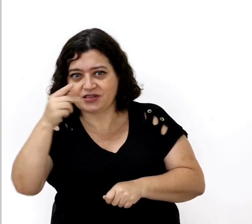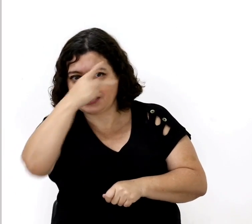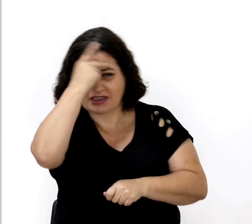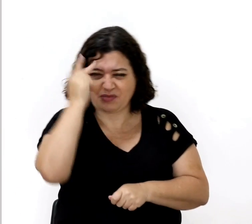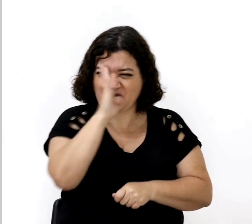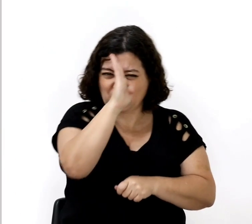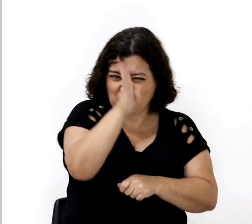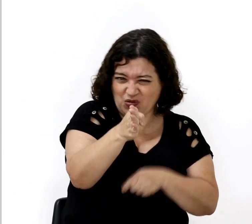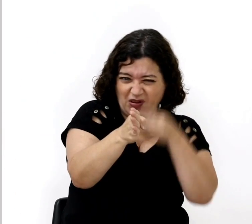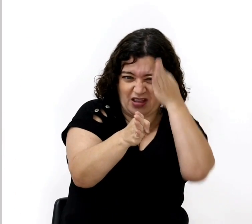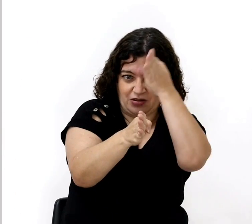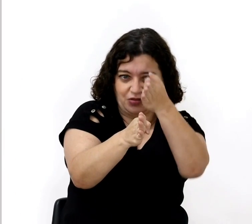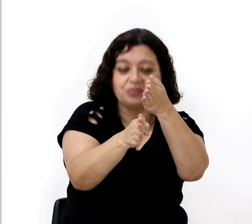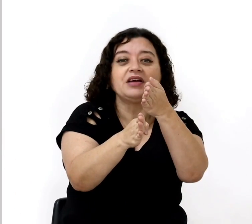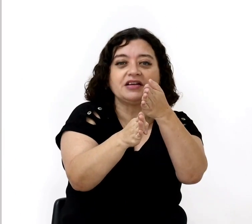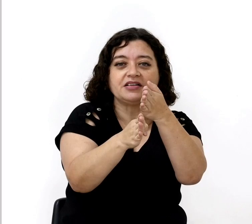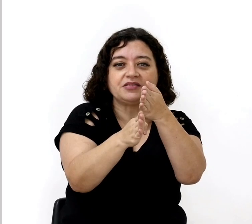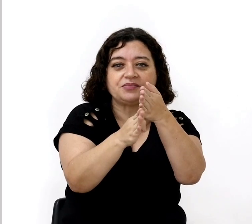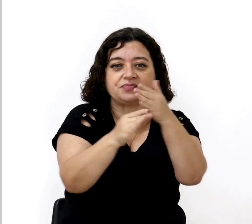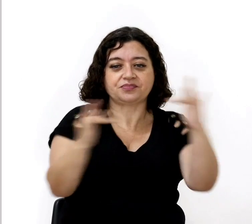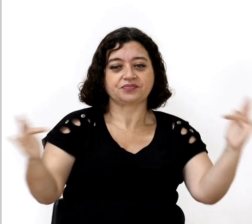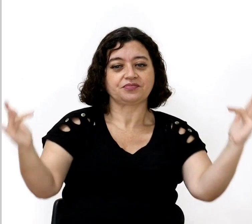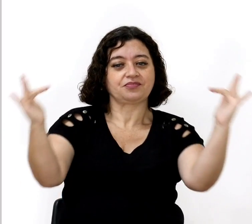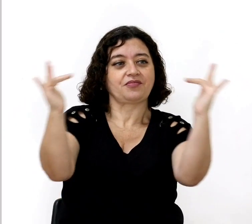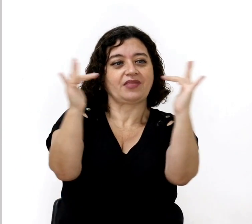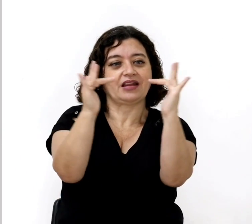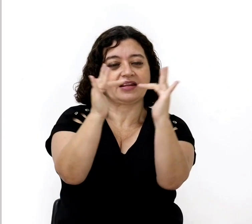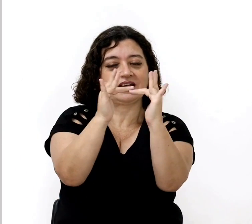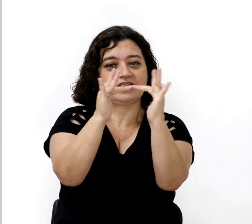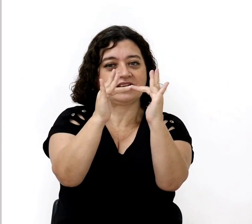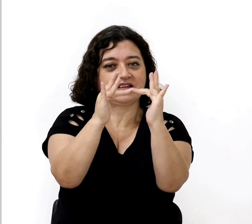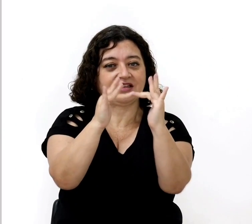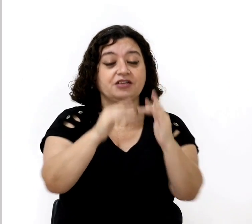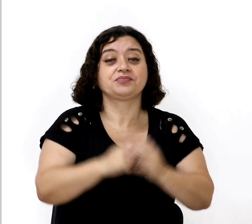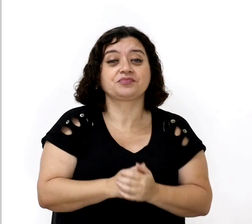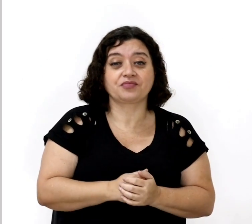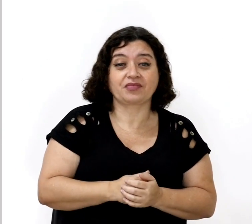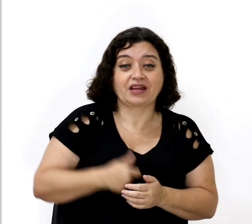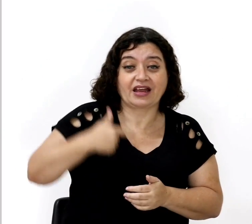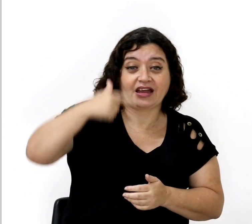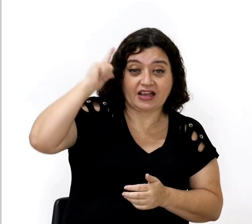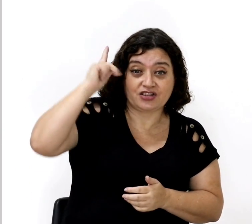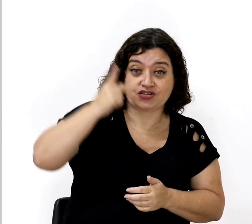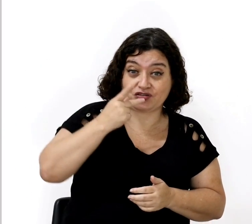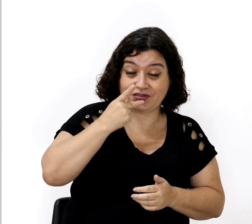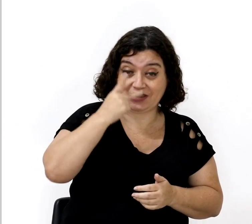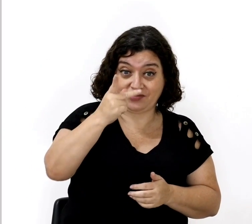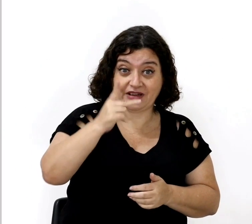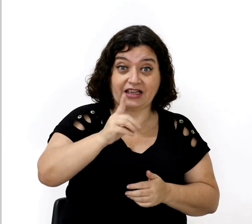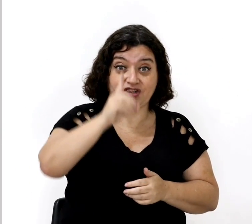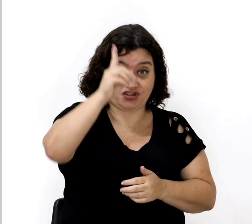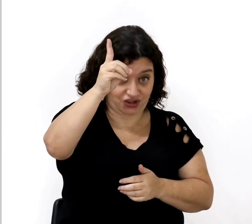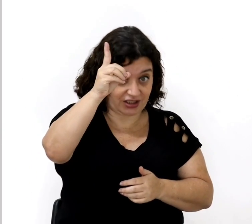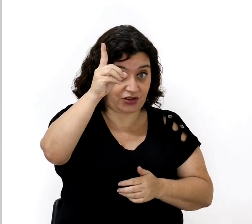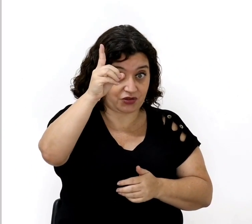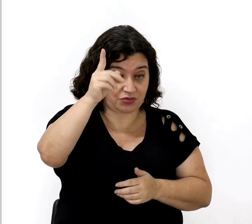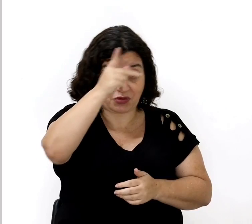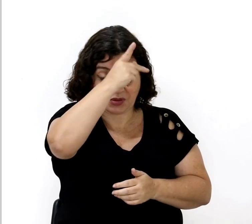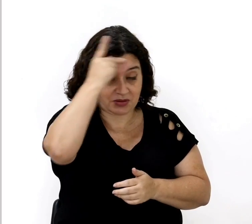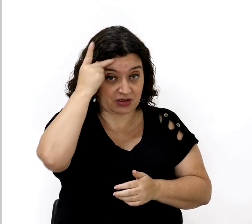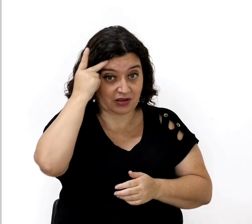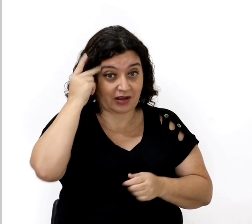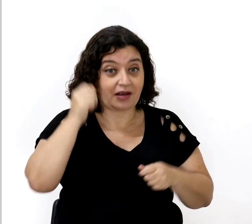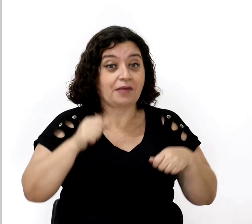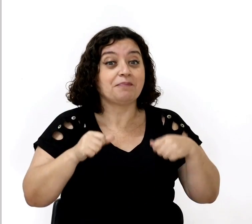menos assim, né? Aquela ideia do bless, né? Que antes de você falar de Deus para uma pessoa, você